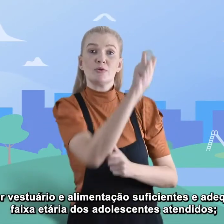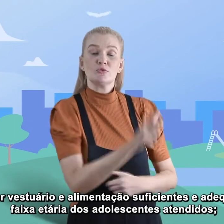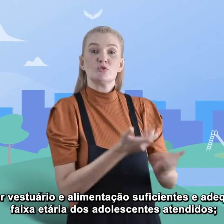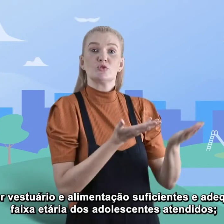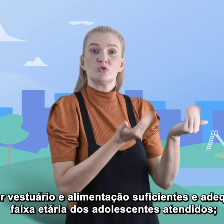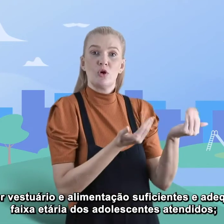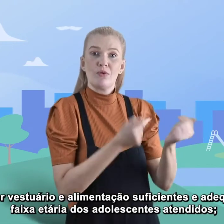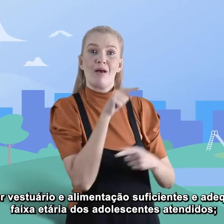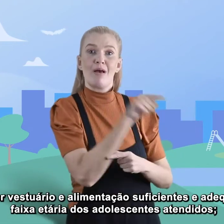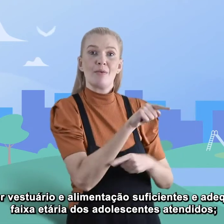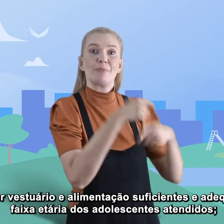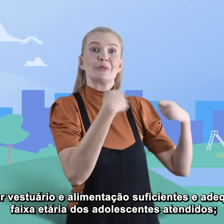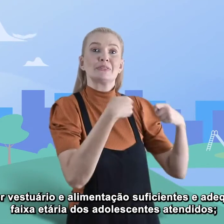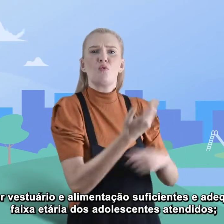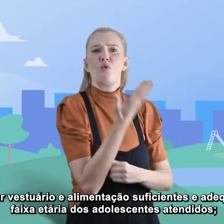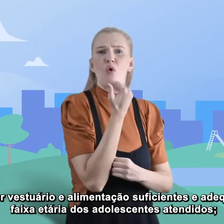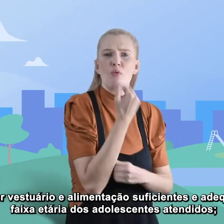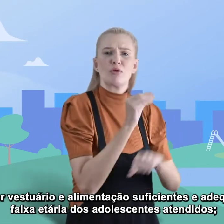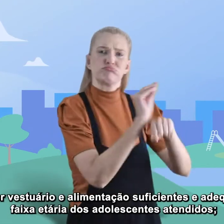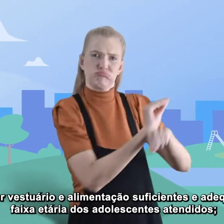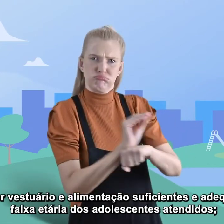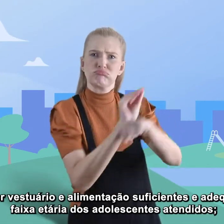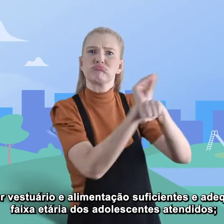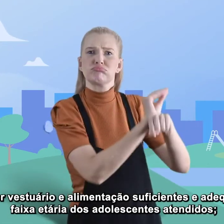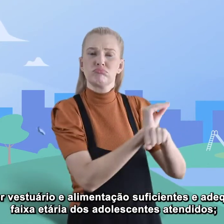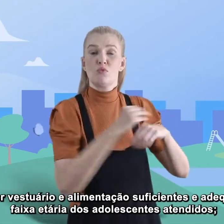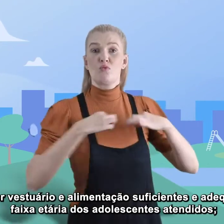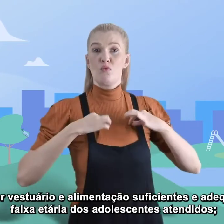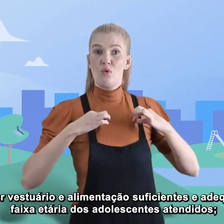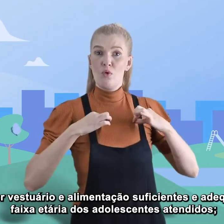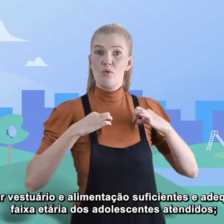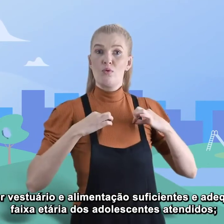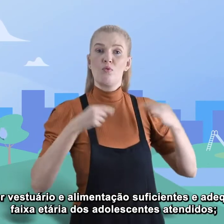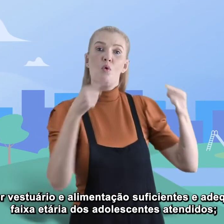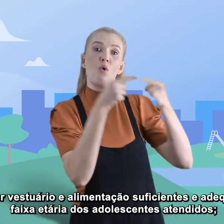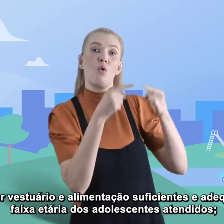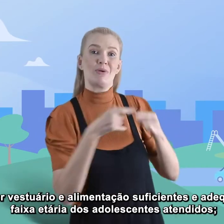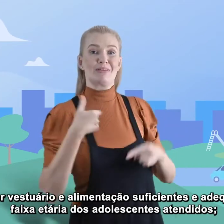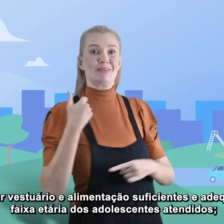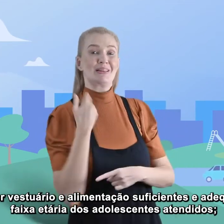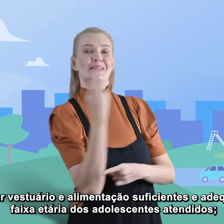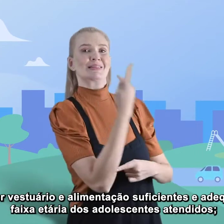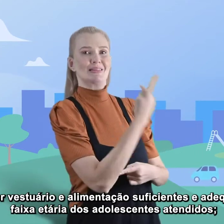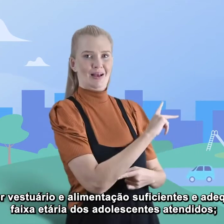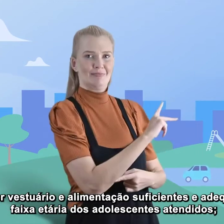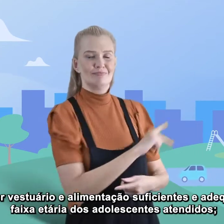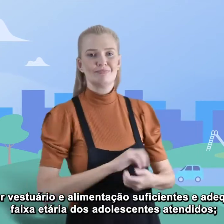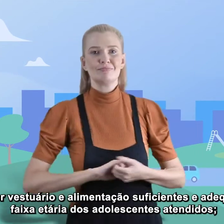Oferecer vestuário e alimentação suficientes e adequadas à faixa etária dos adolescentes